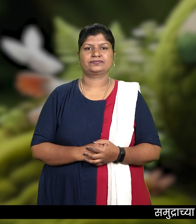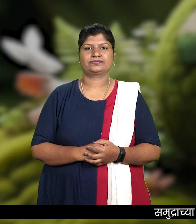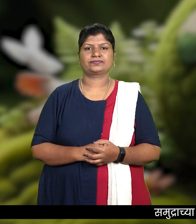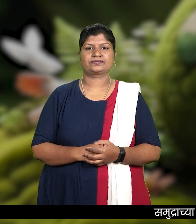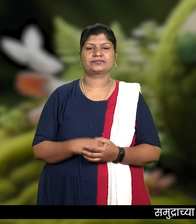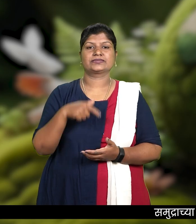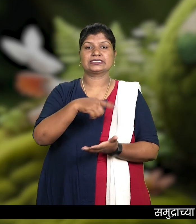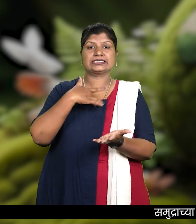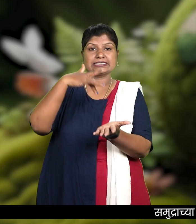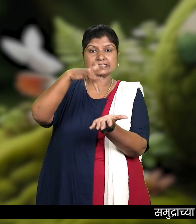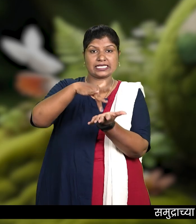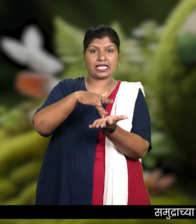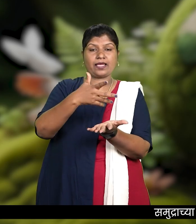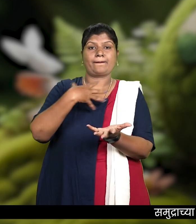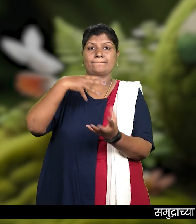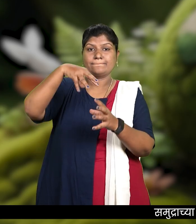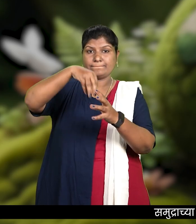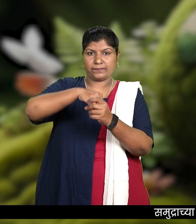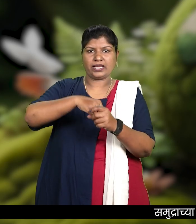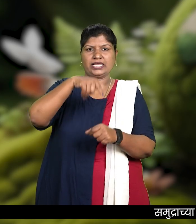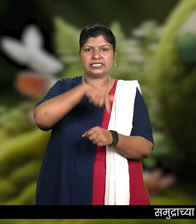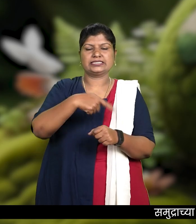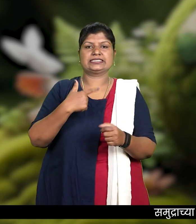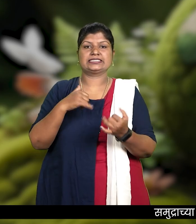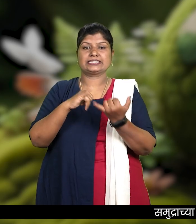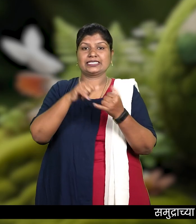समुद्राच्या मध्यवर्ती भागात जलचर सजीवांची संख्या कमी आहे.